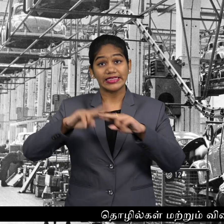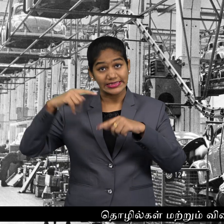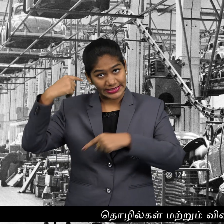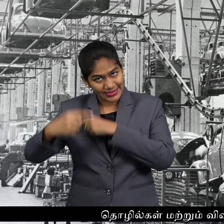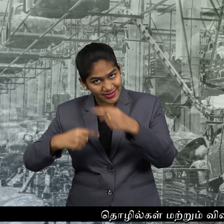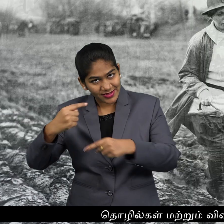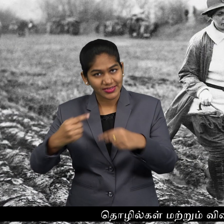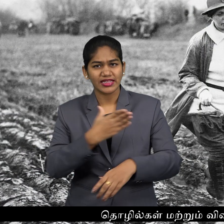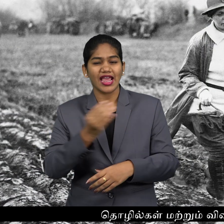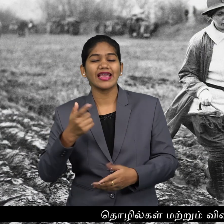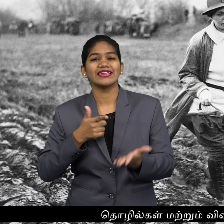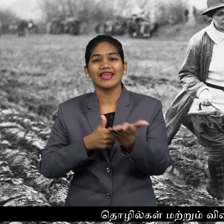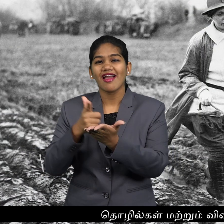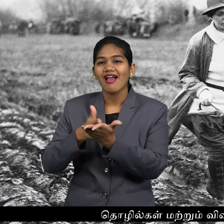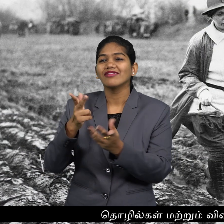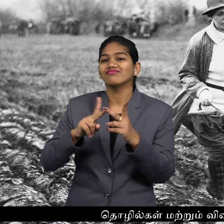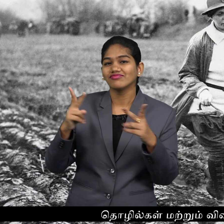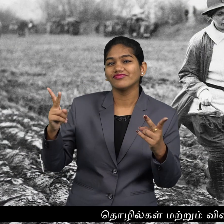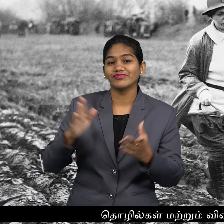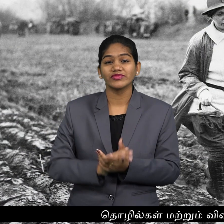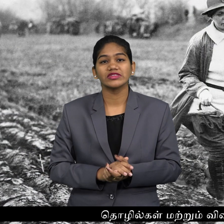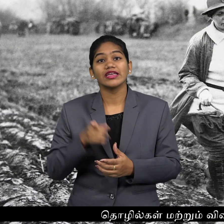தொழில்கள் மற்றும் விவசாயம் செழித்தோங்கியது.